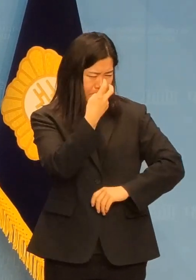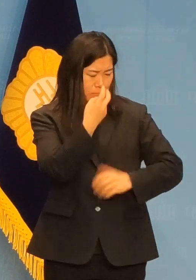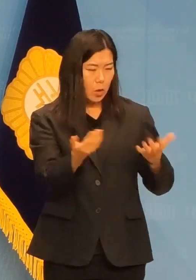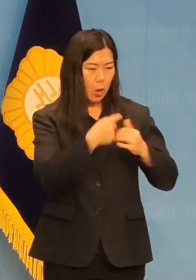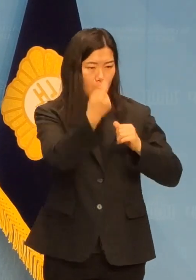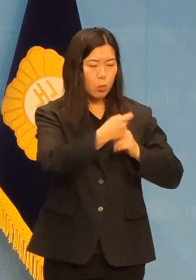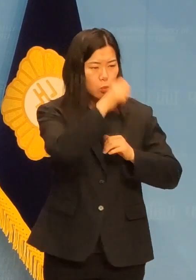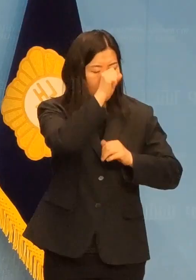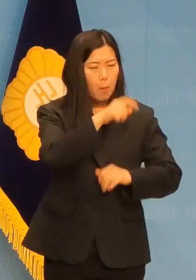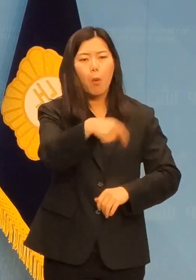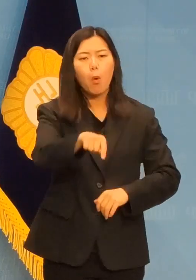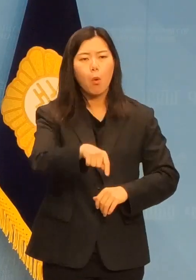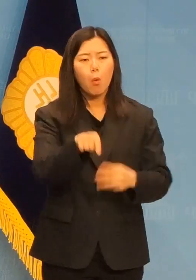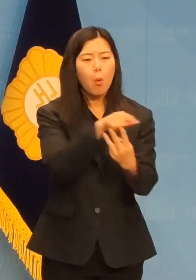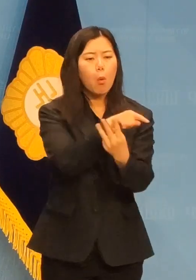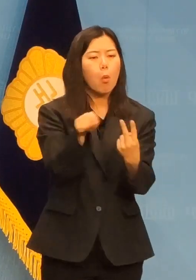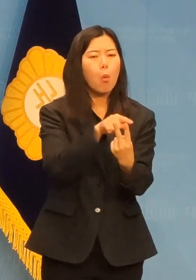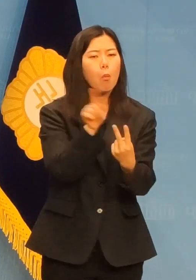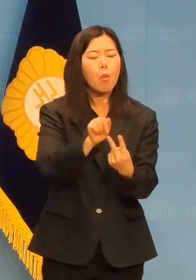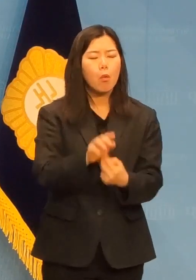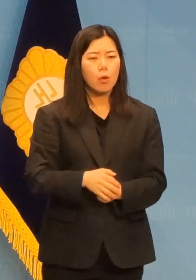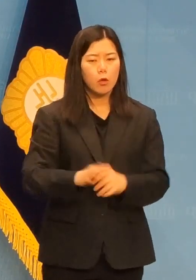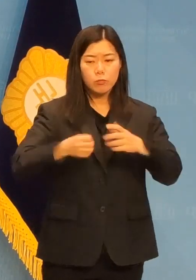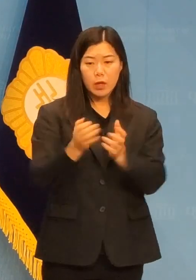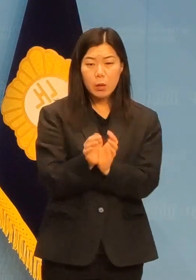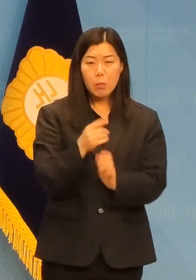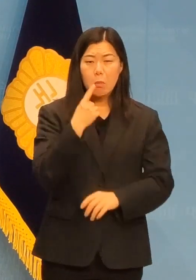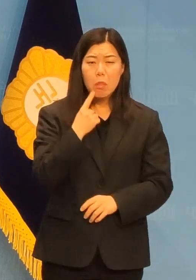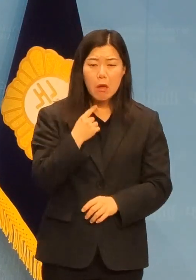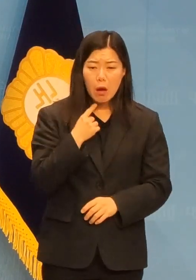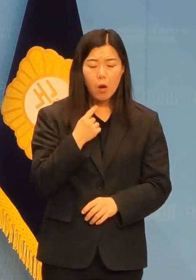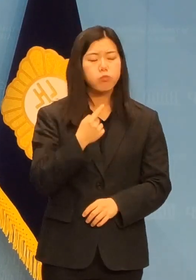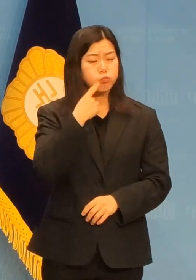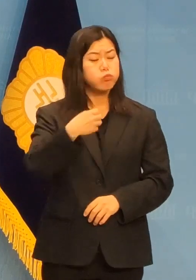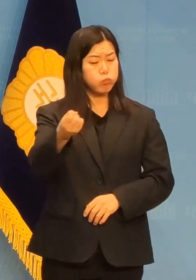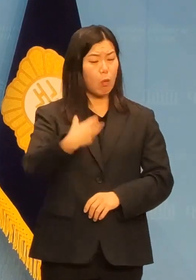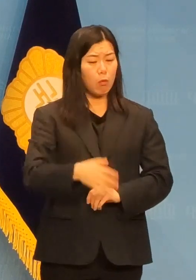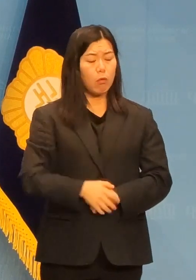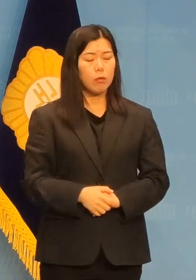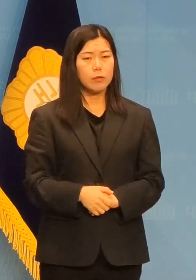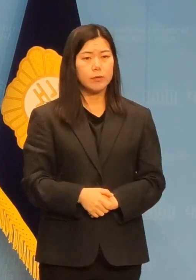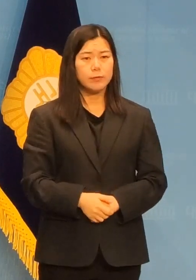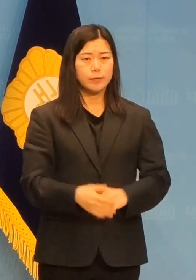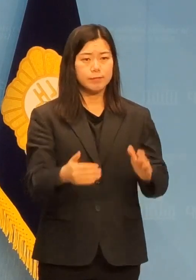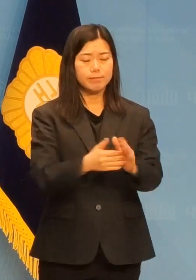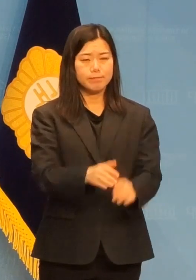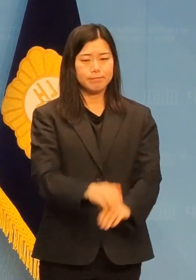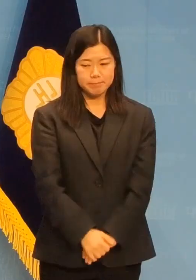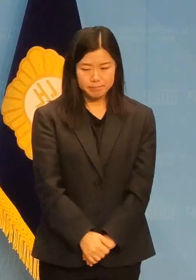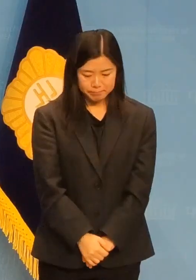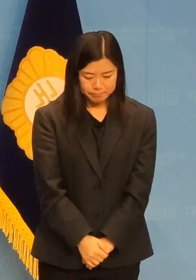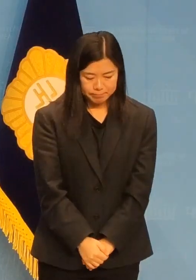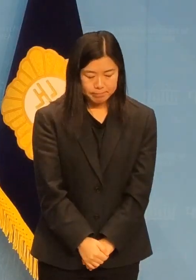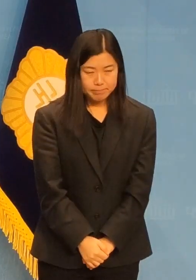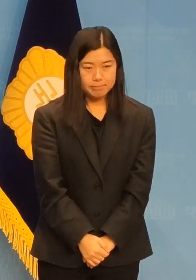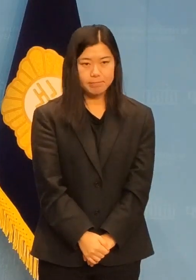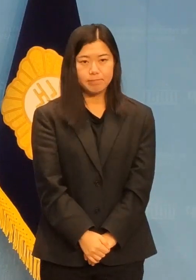좋습니까? 국민의힘 여러분, 부러우면 부럽다고 하시면 됩니다. 이상입니다.